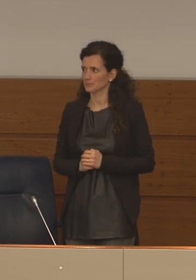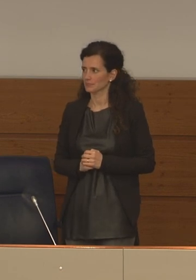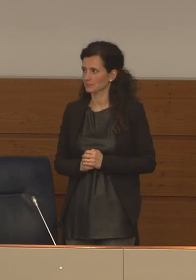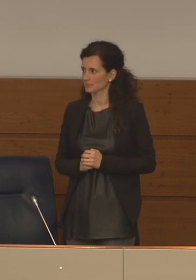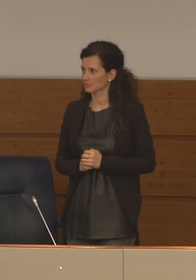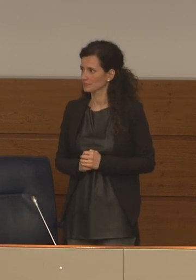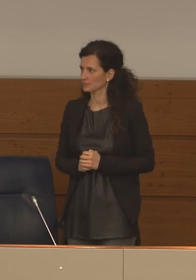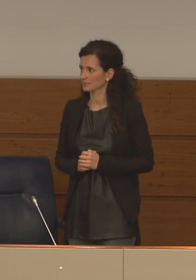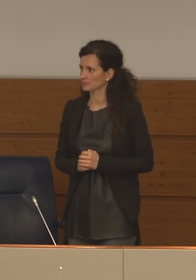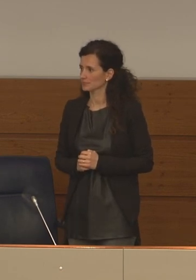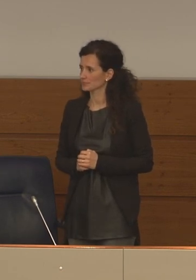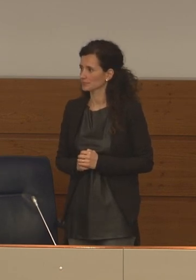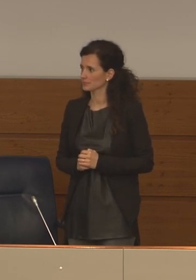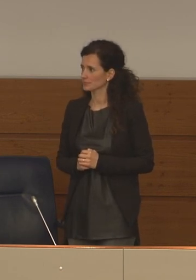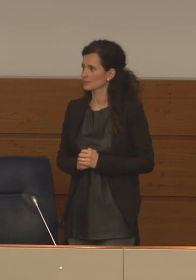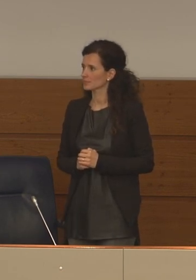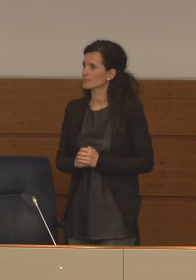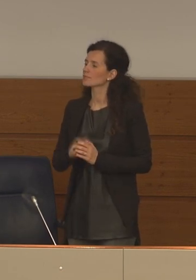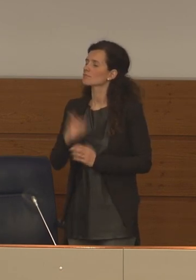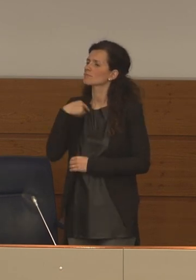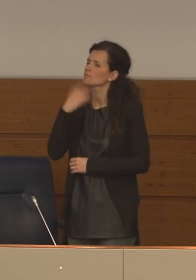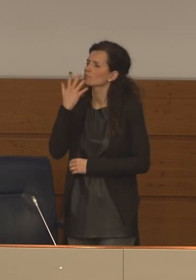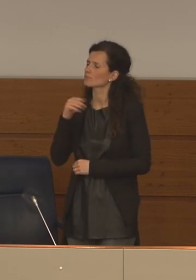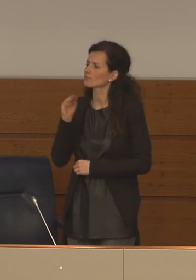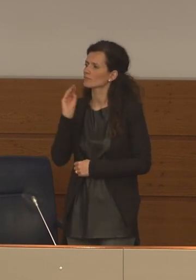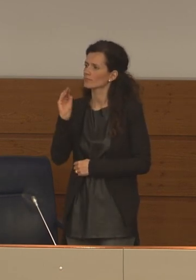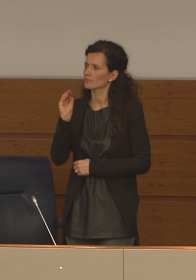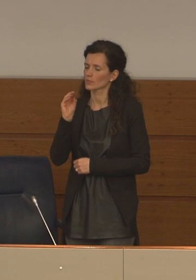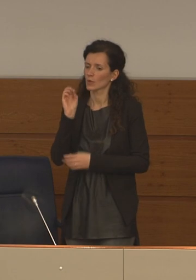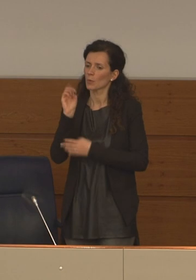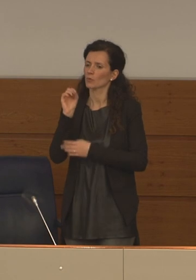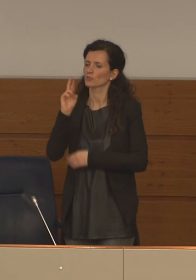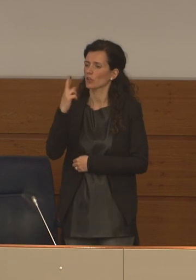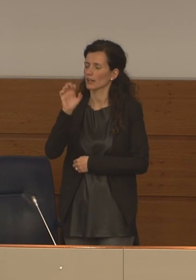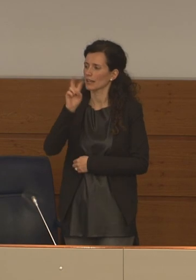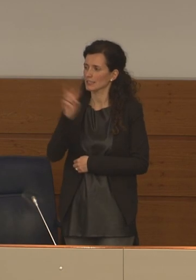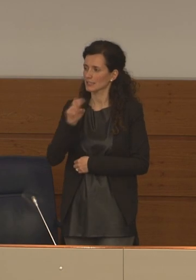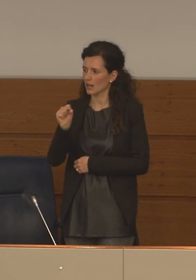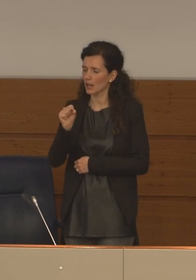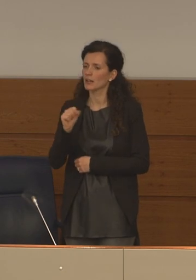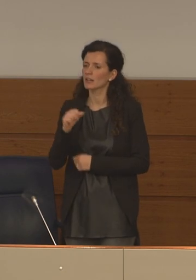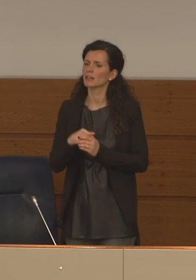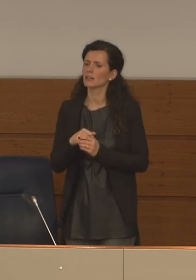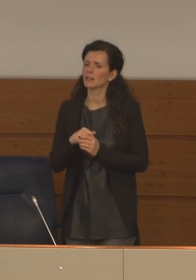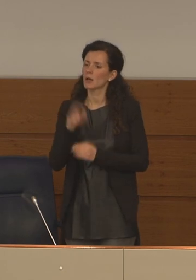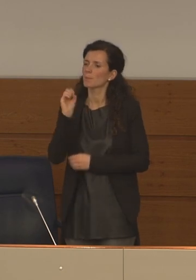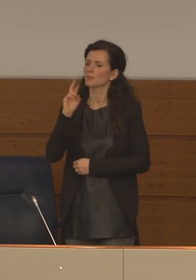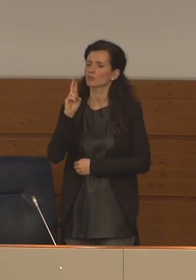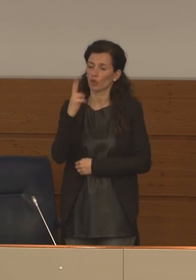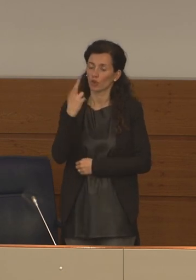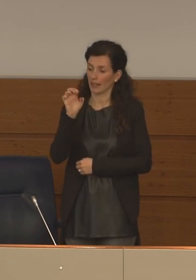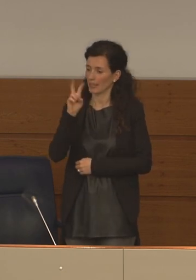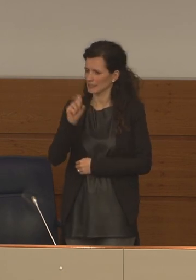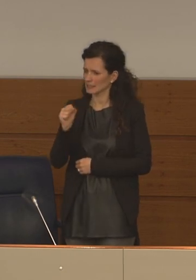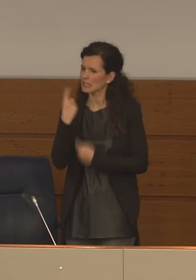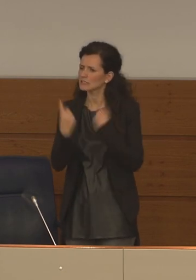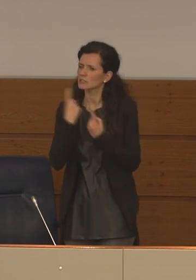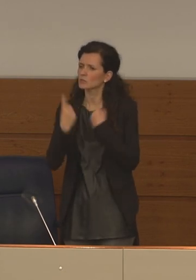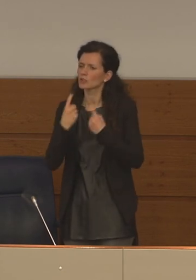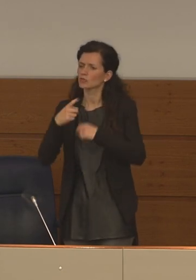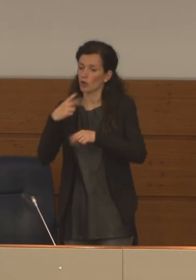felici do questo retta professorezza sulla situazione a roma